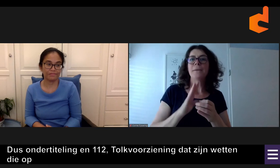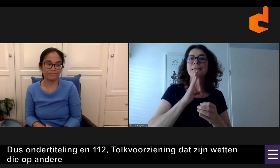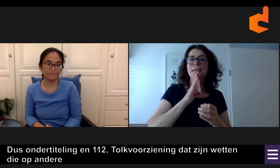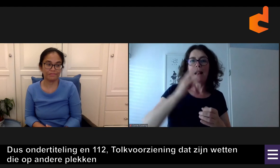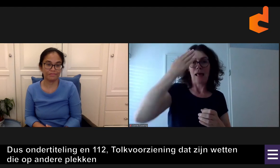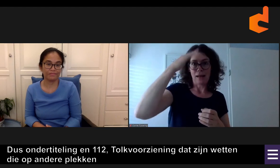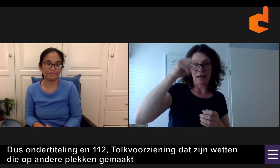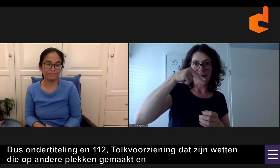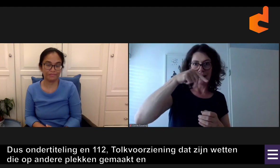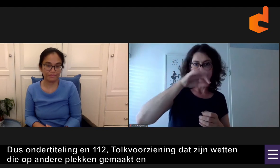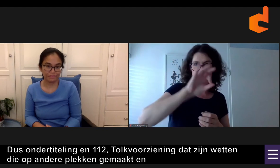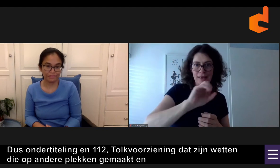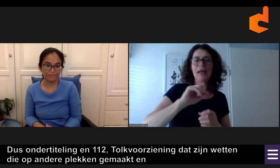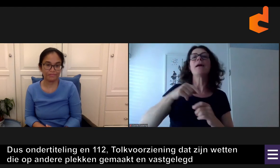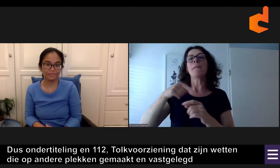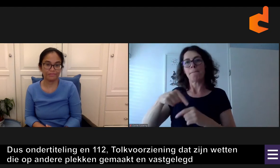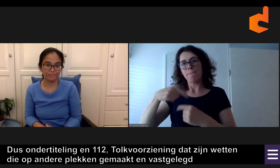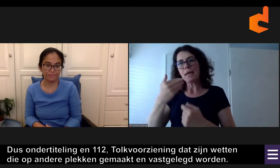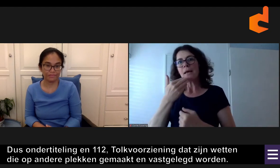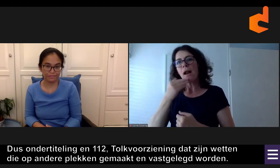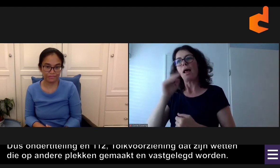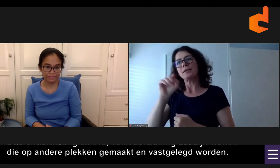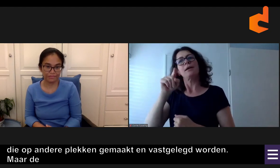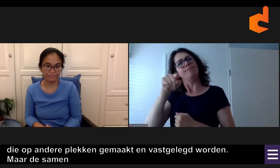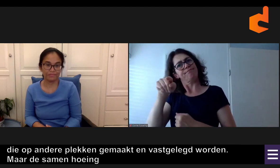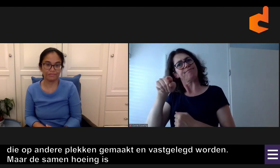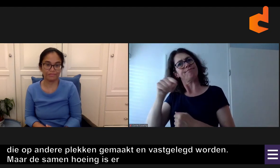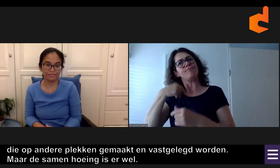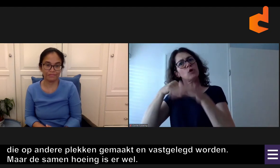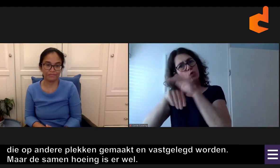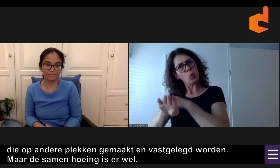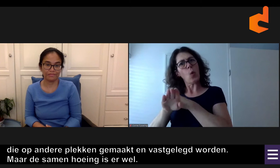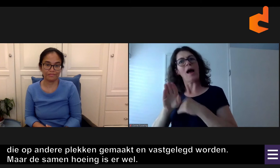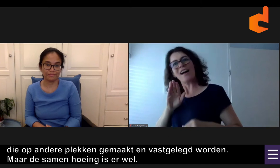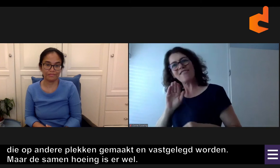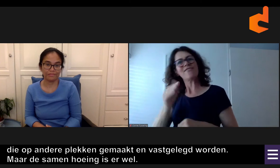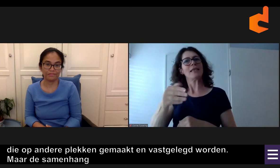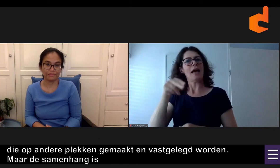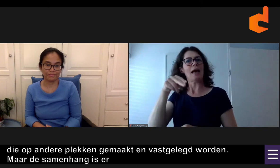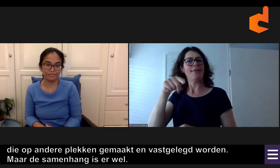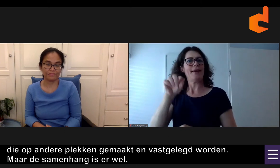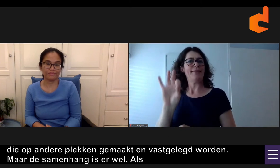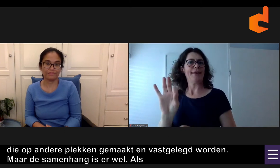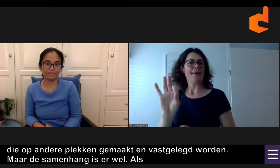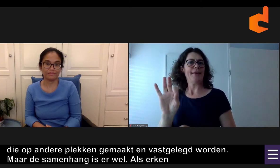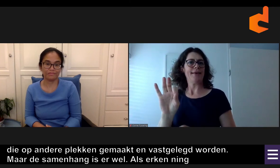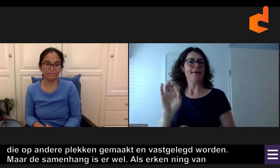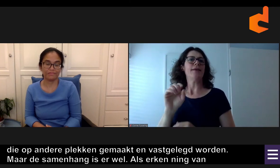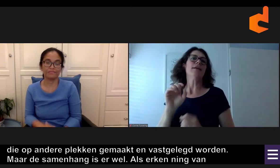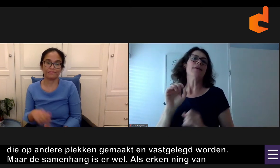samenhang tussen al die wetten is er natuurlijk wel. Als de erkenning van de NGT er is, is het wel makkelijker om bijvoorbeeld toegang te krijgen via